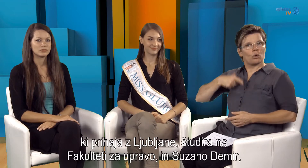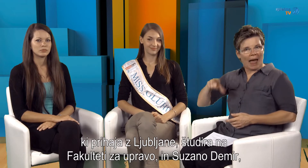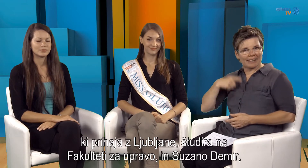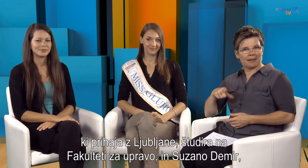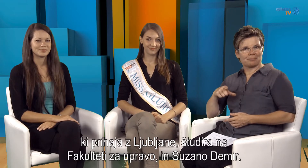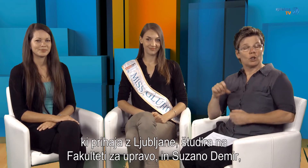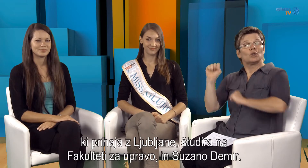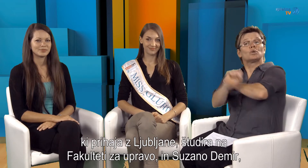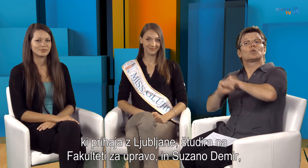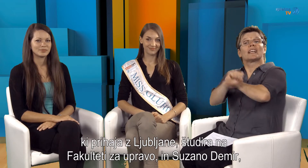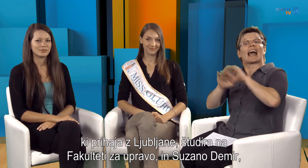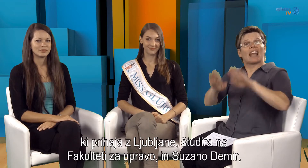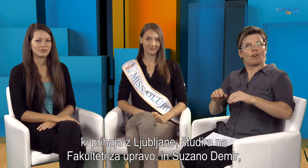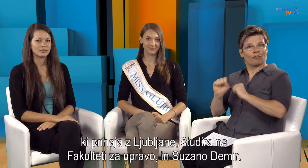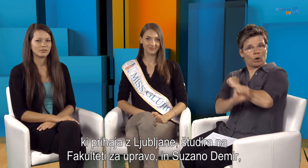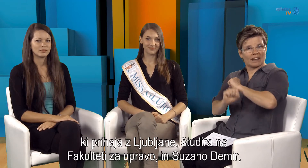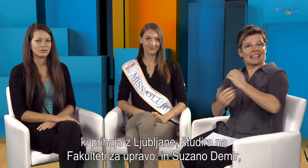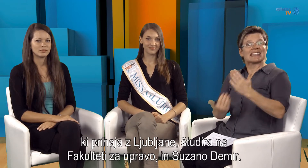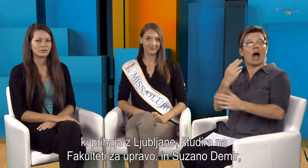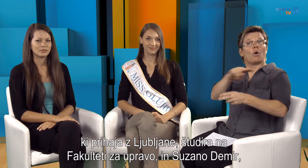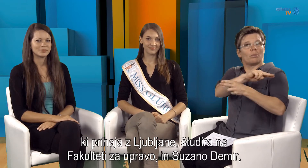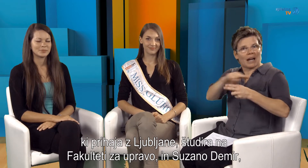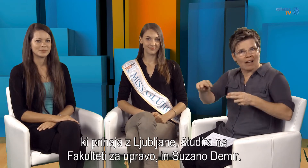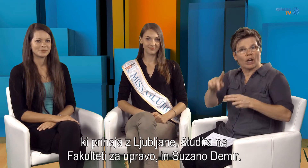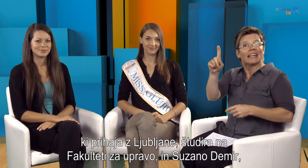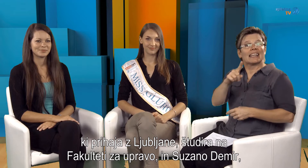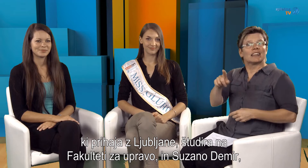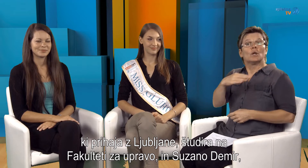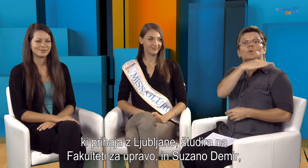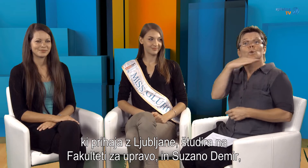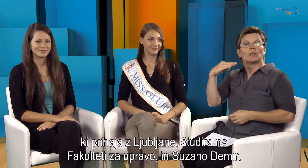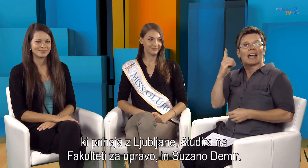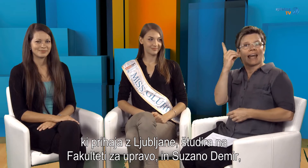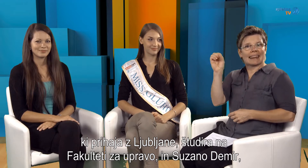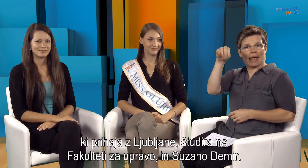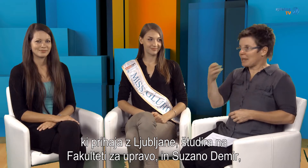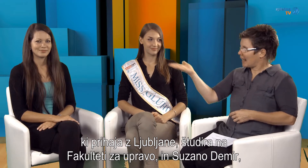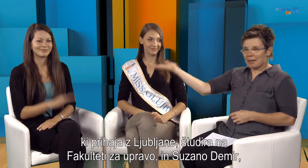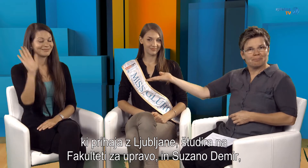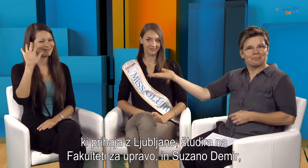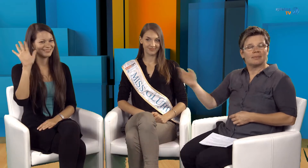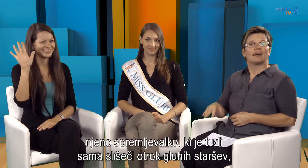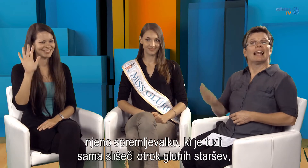Ibrába. Tudod, irába. Takod, tedi, de. Ibrába. Ibrába. Bábér.